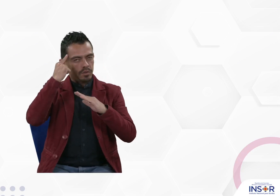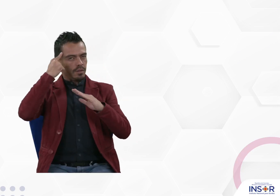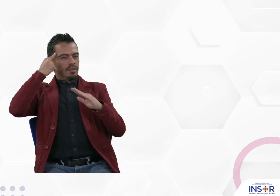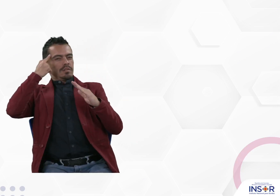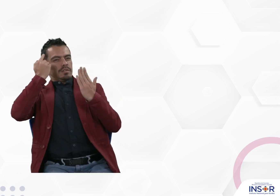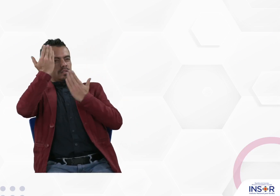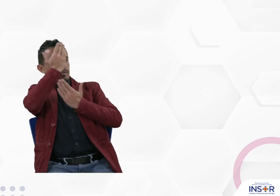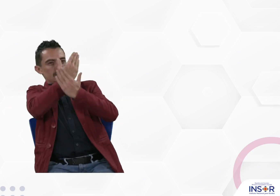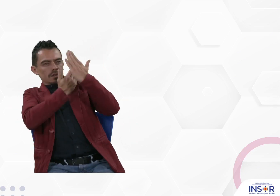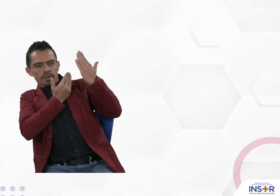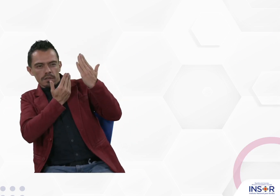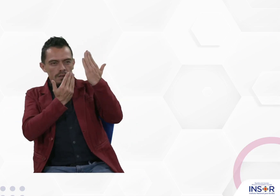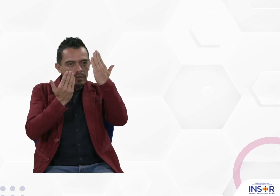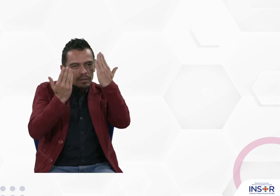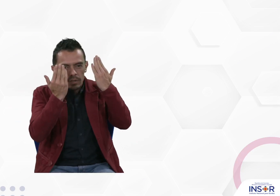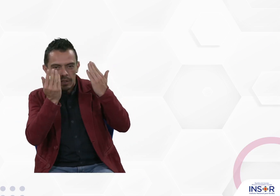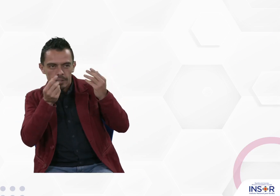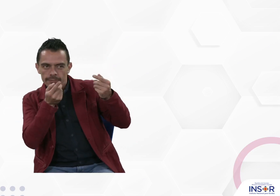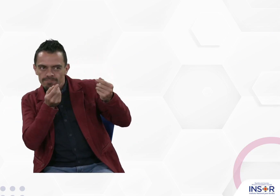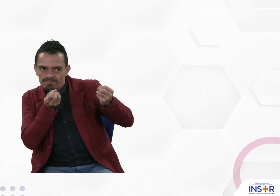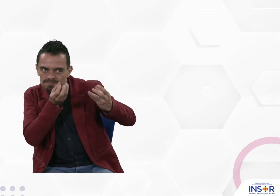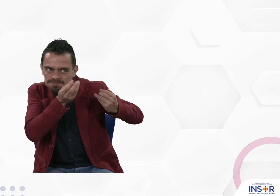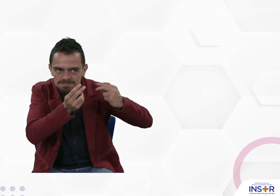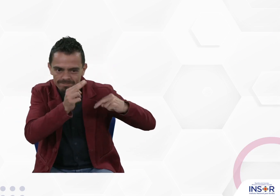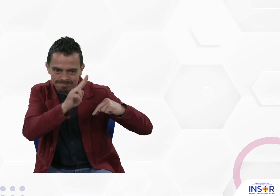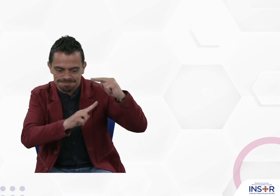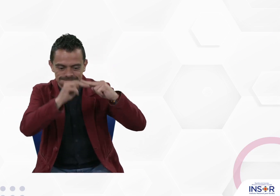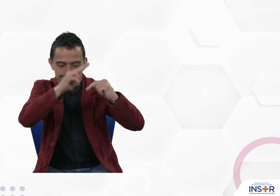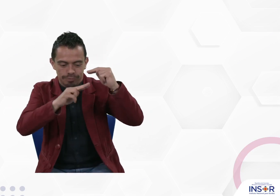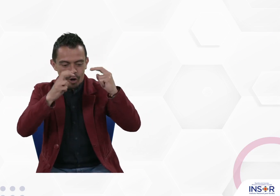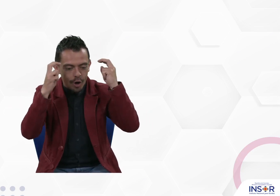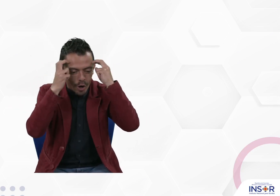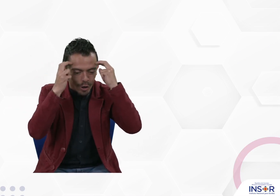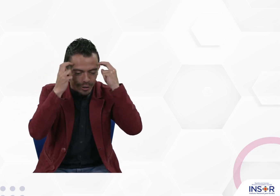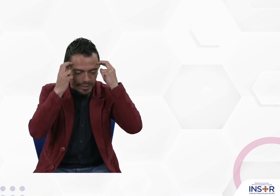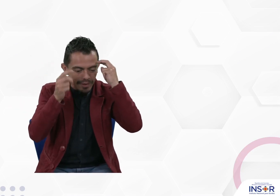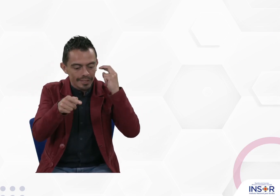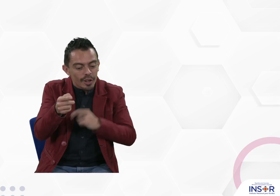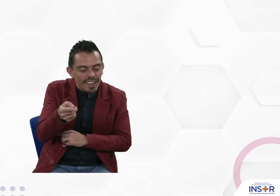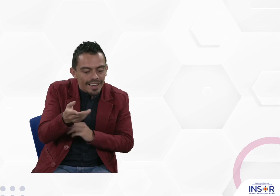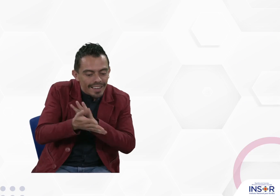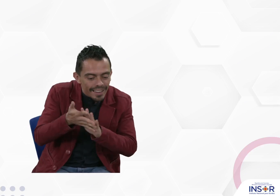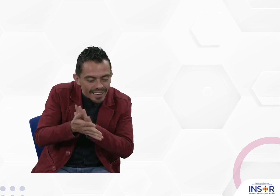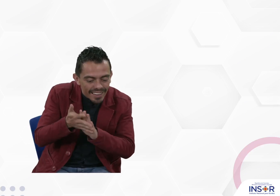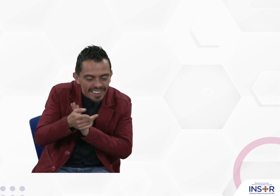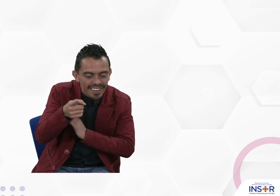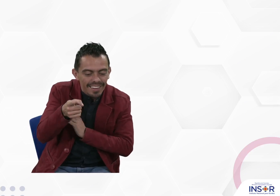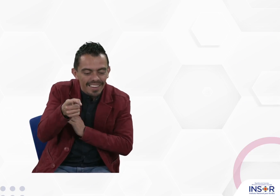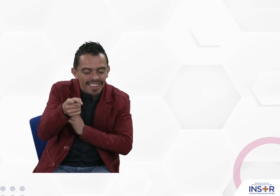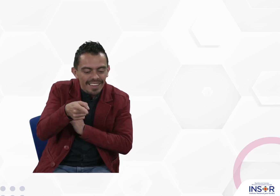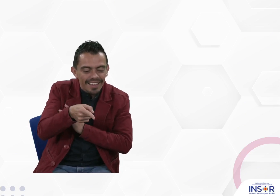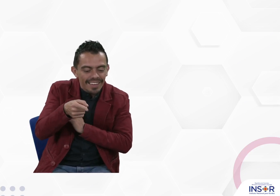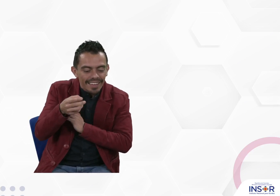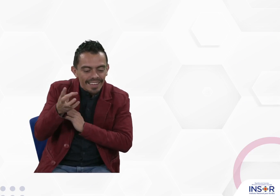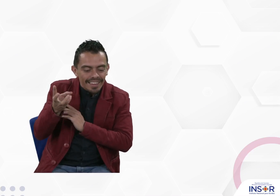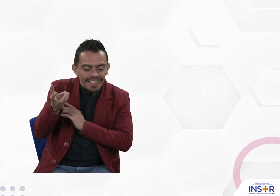crítica reflexiva, de análisis de esas experiencias para construir conocimiento.